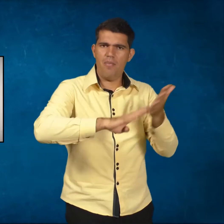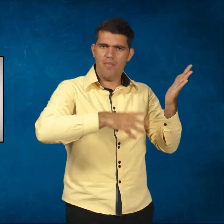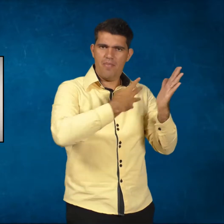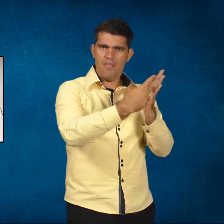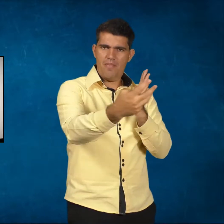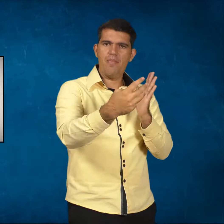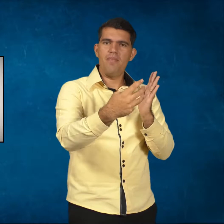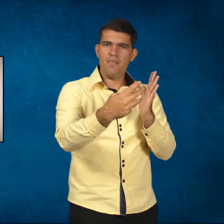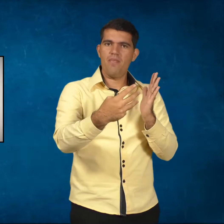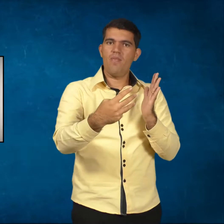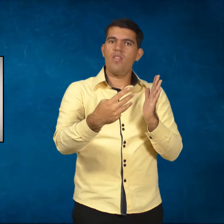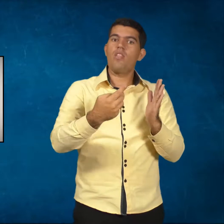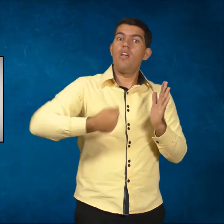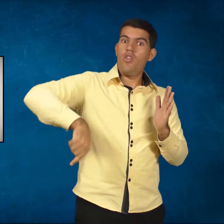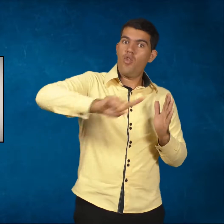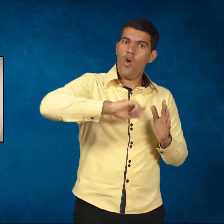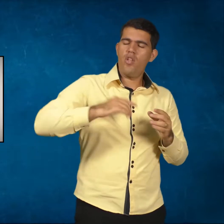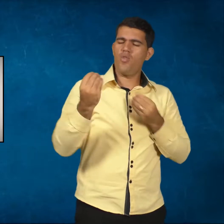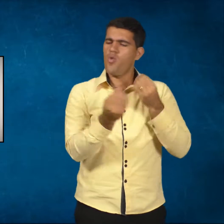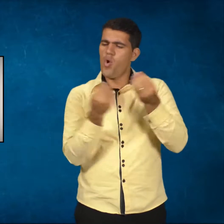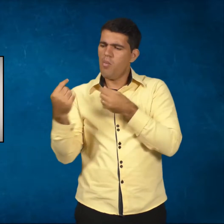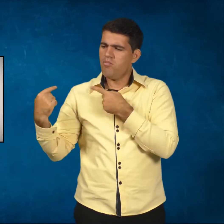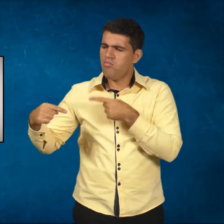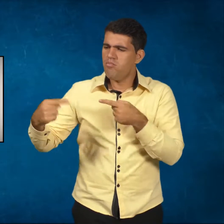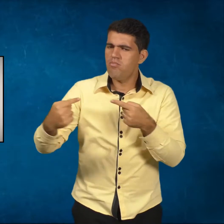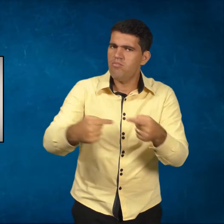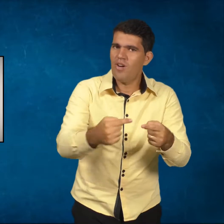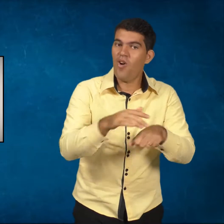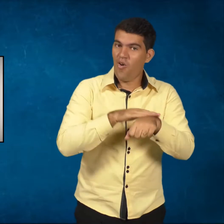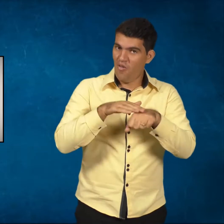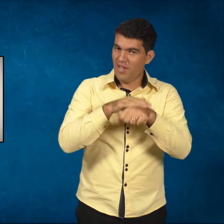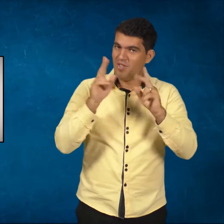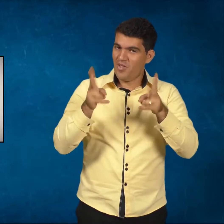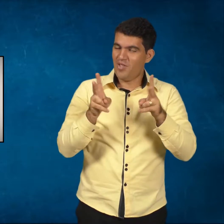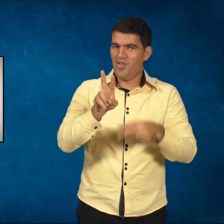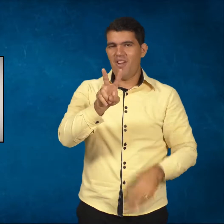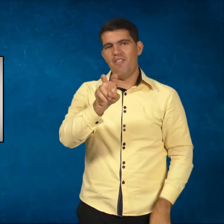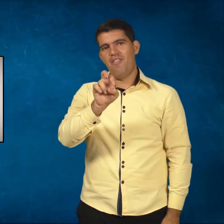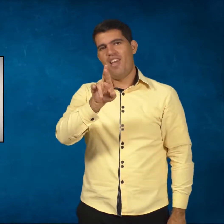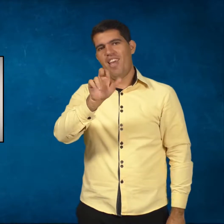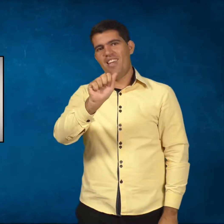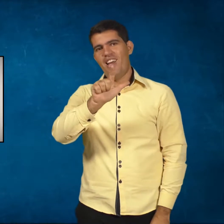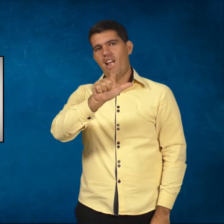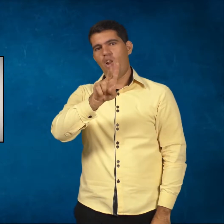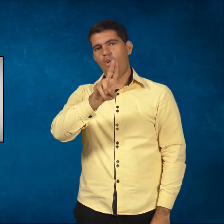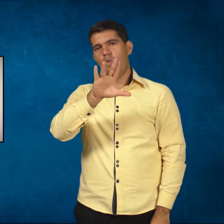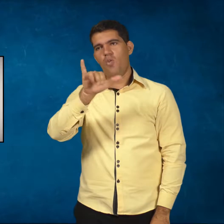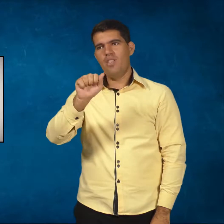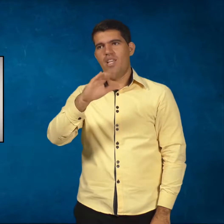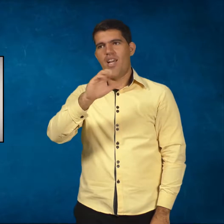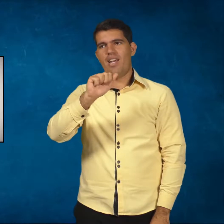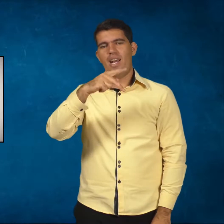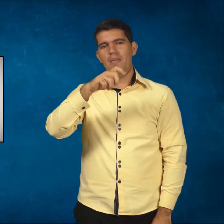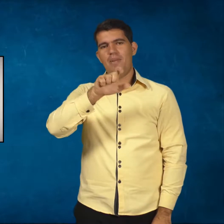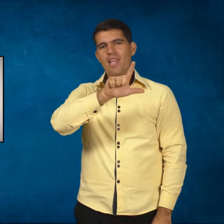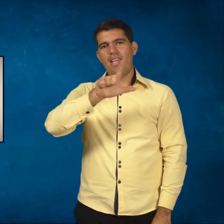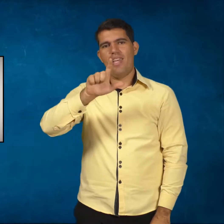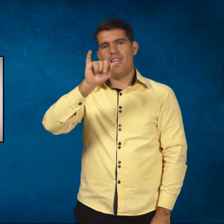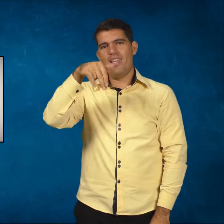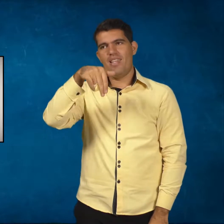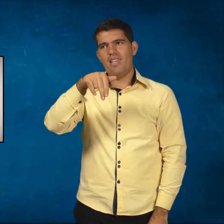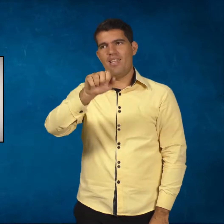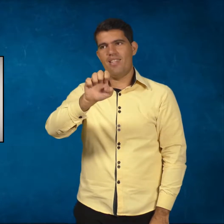Para discutir essas possibilidades, continuamos nossa conversa com Vera Lúcia Capellini.